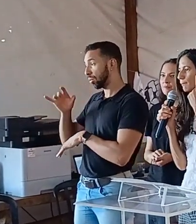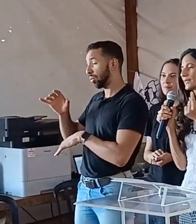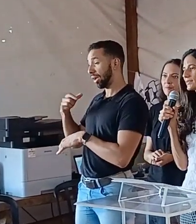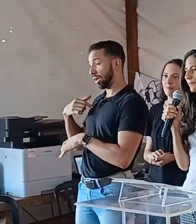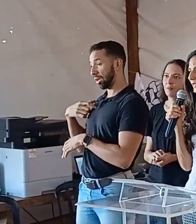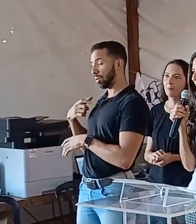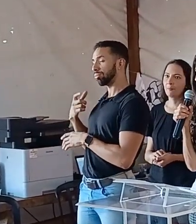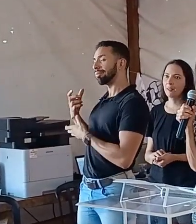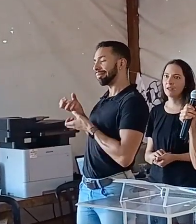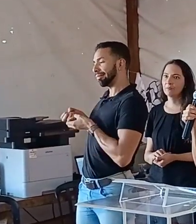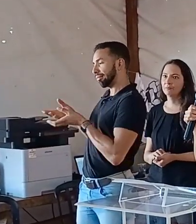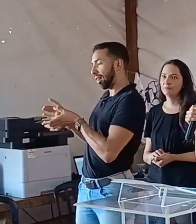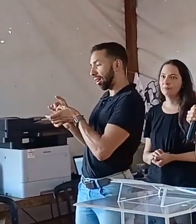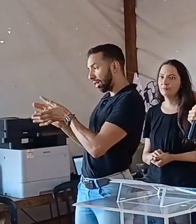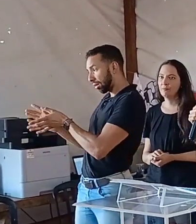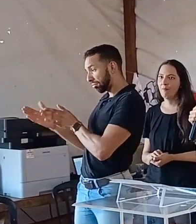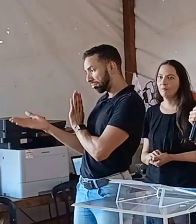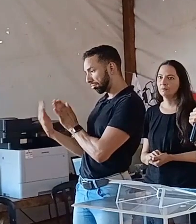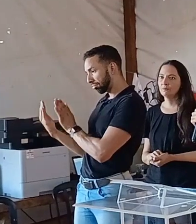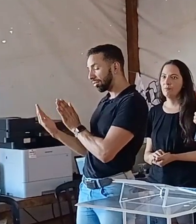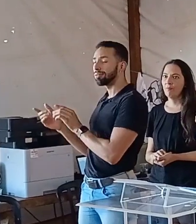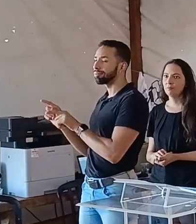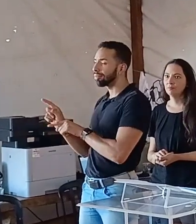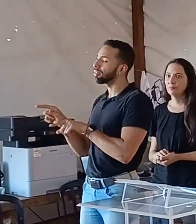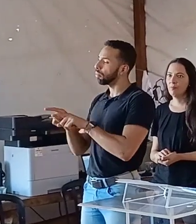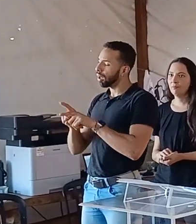ouvidos, mas também a trajetória e todo